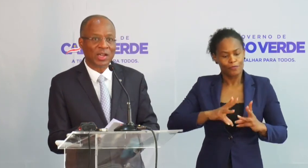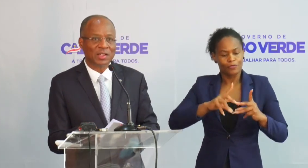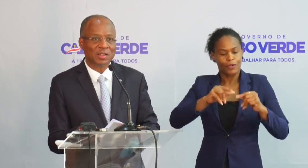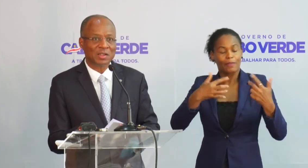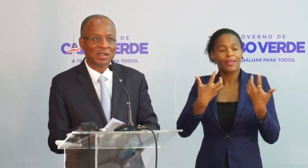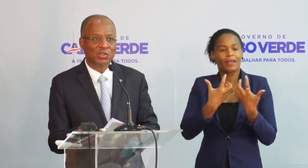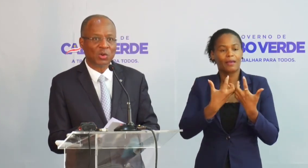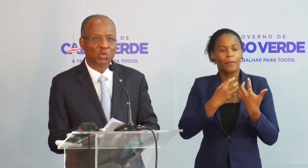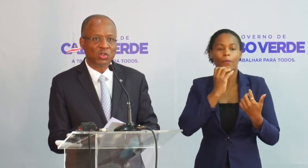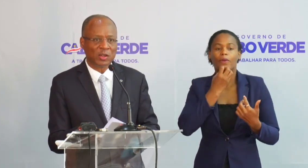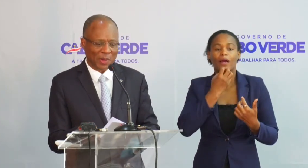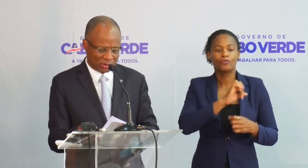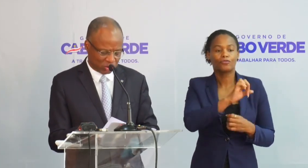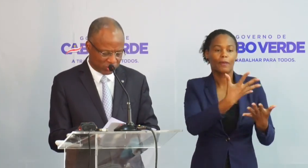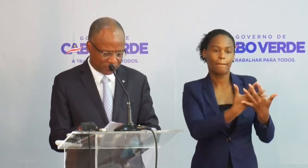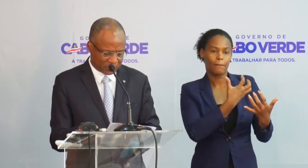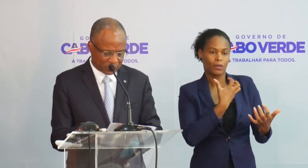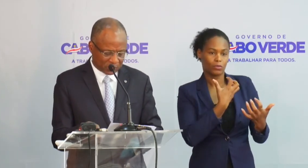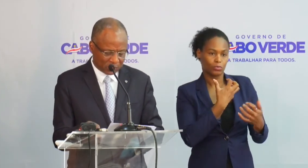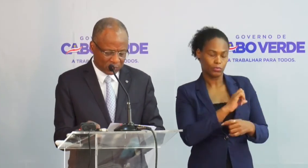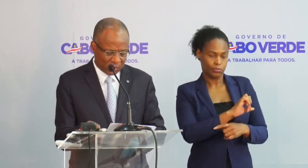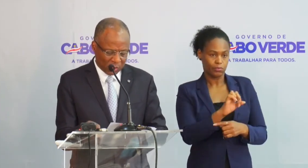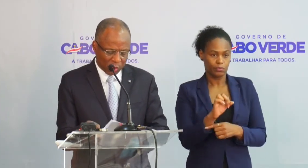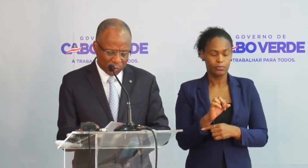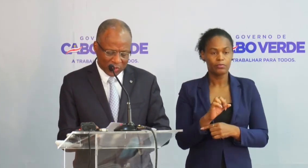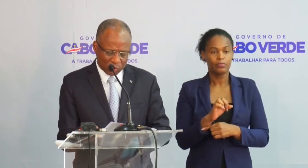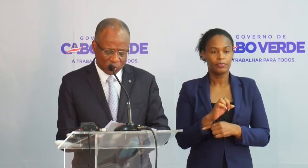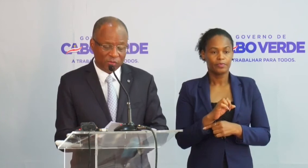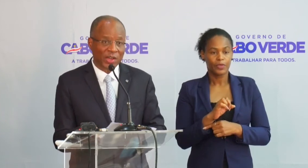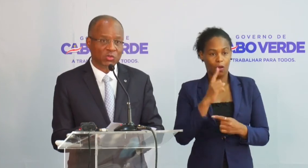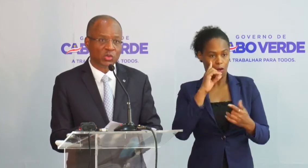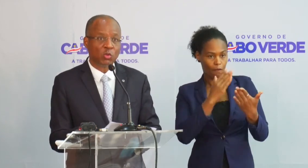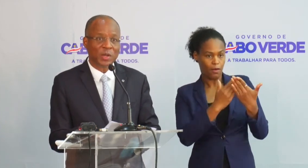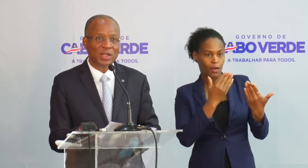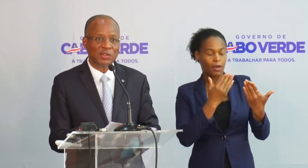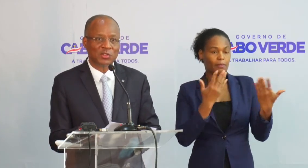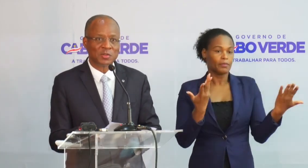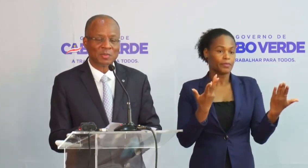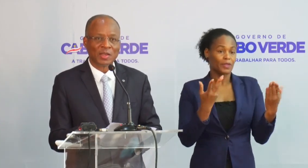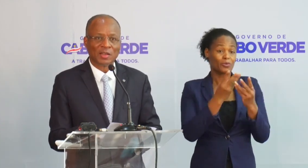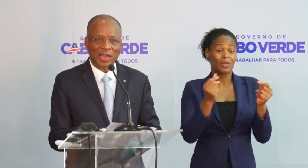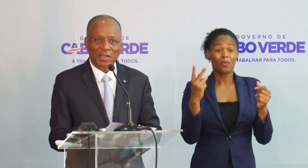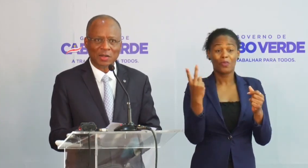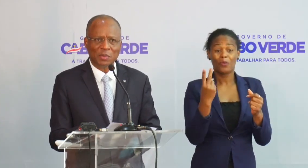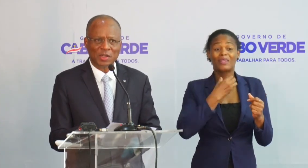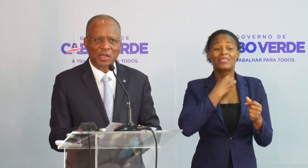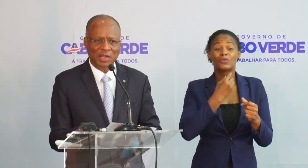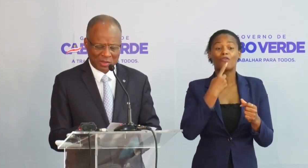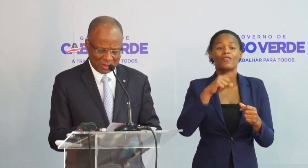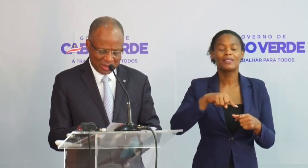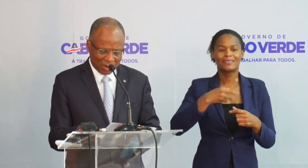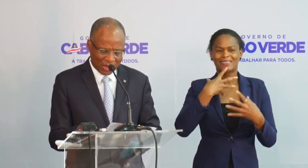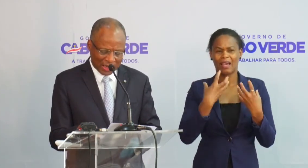na Ucrânia e seus impactos. Confrontado com os efeitos da dupla crise, seca,